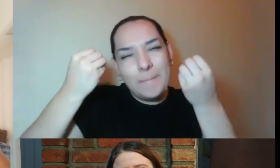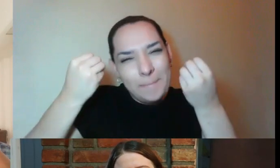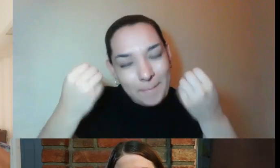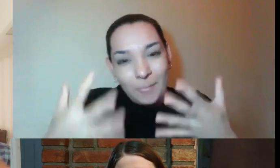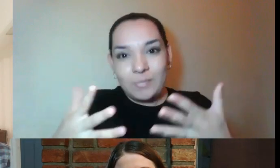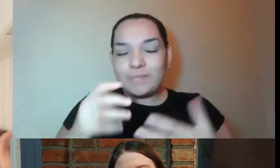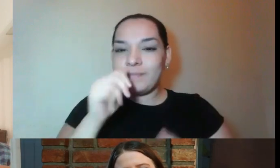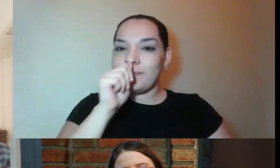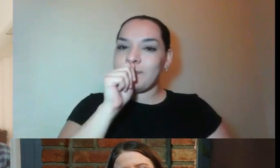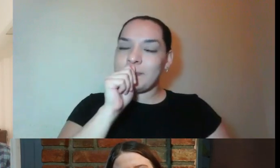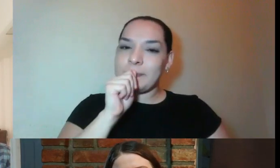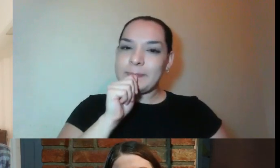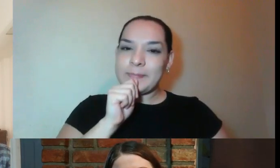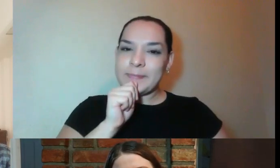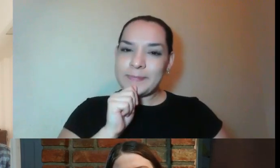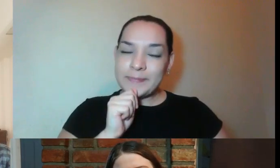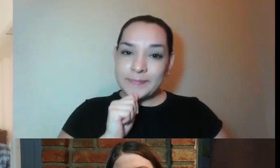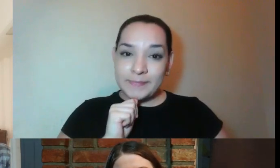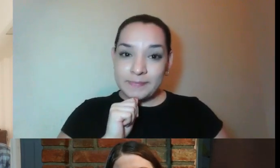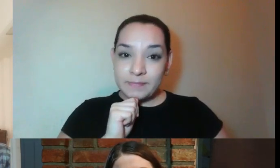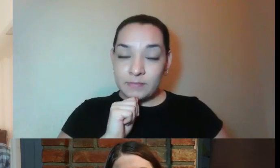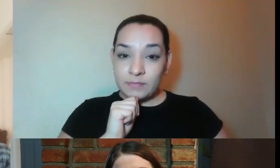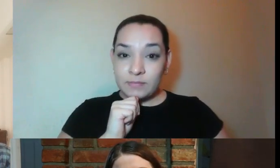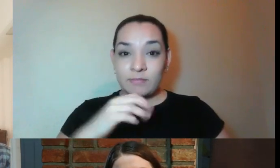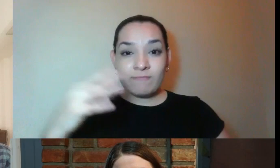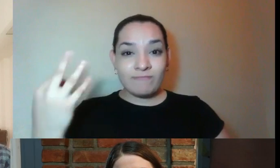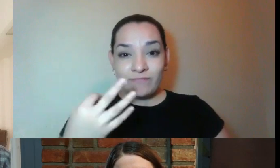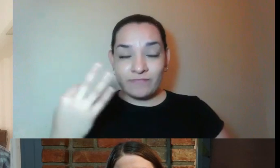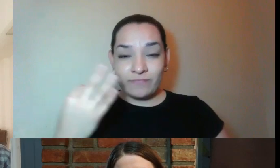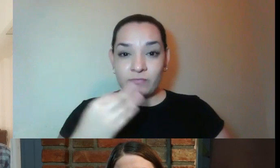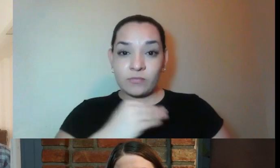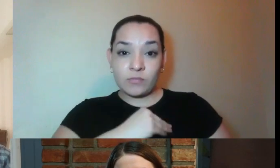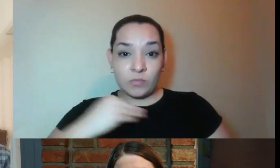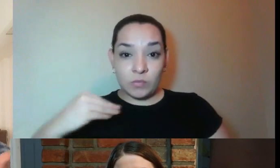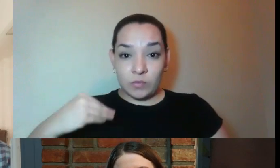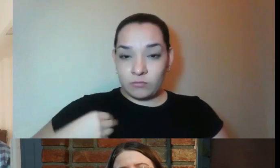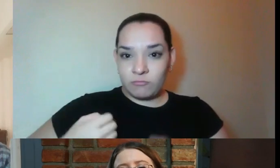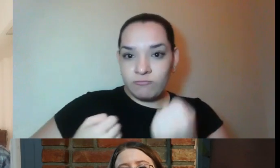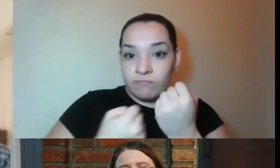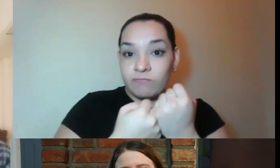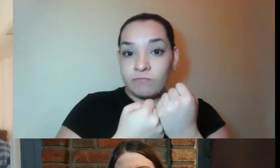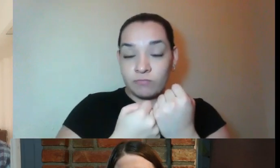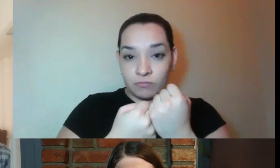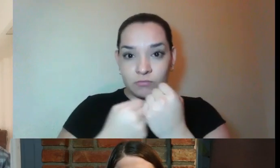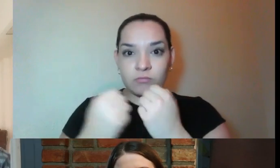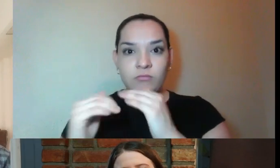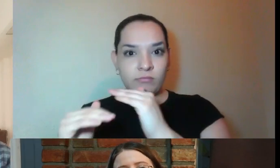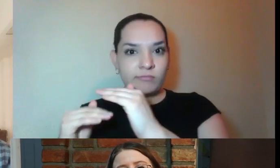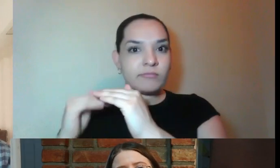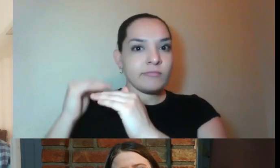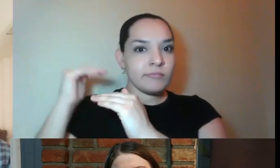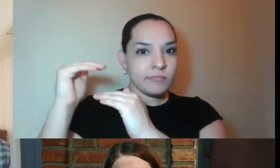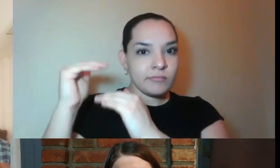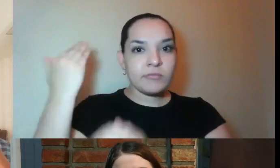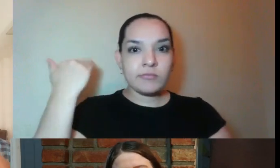requiere mucha paciencia. Se requiere la intervención de los profesionales